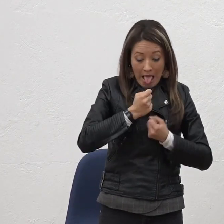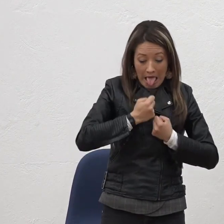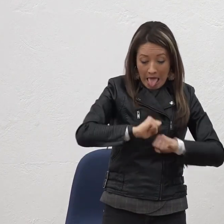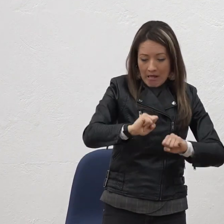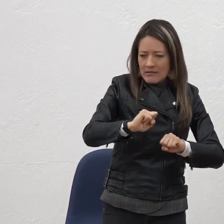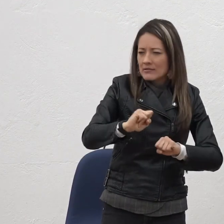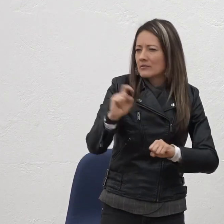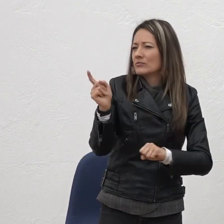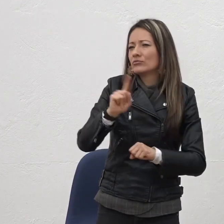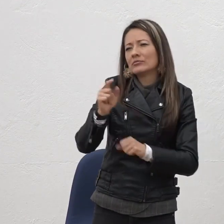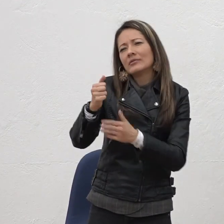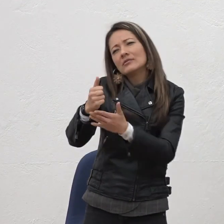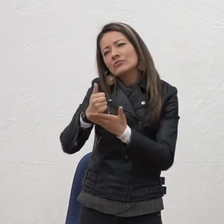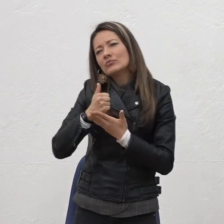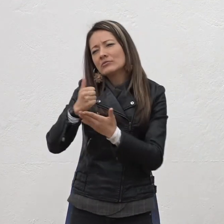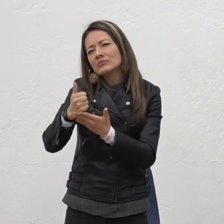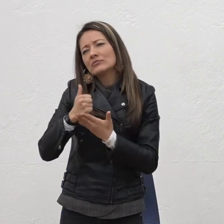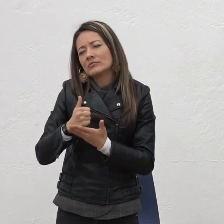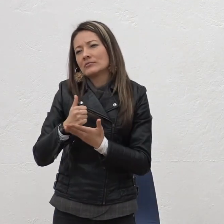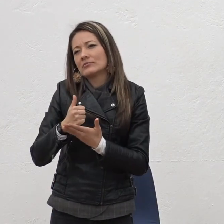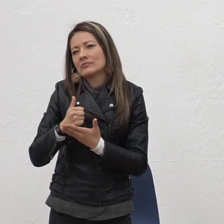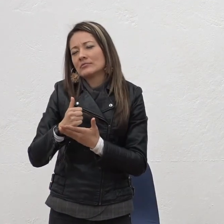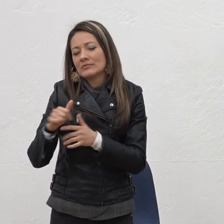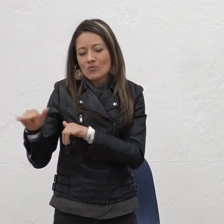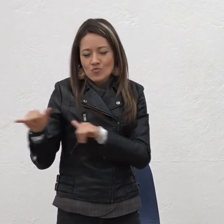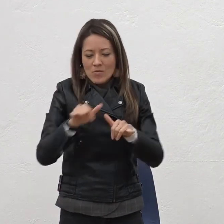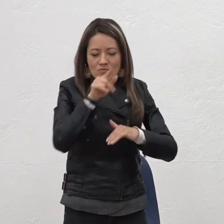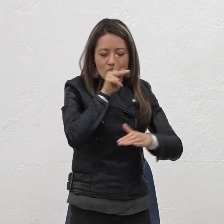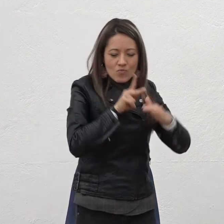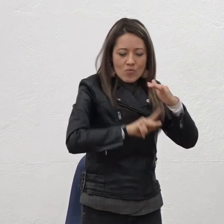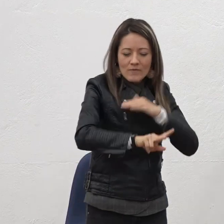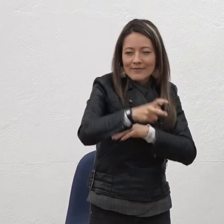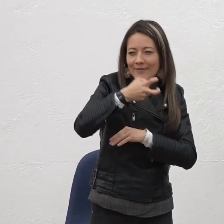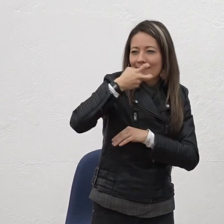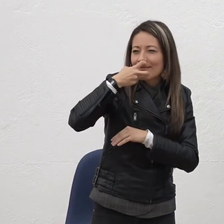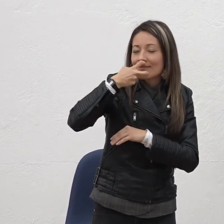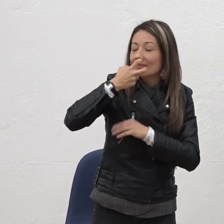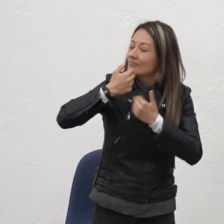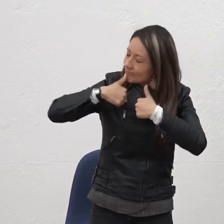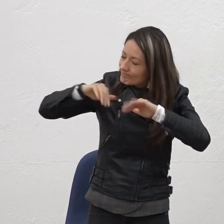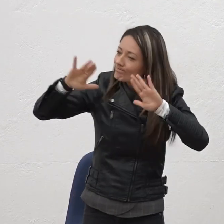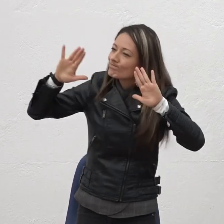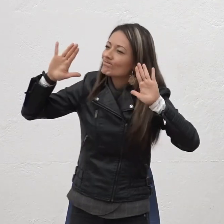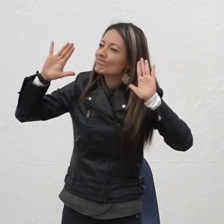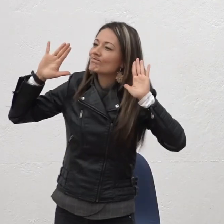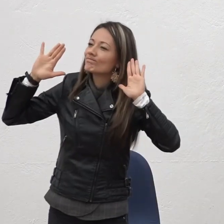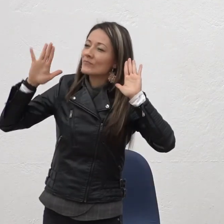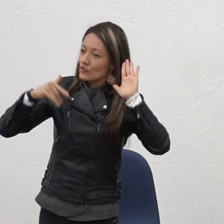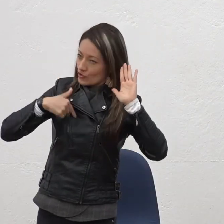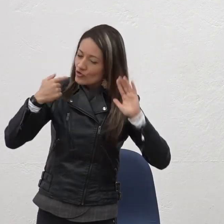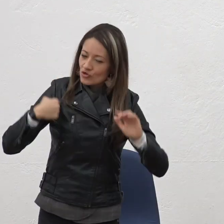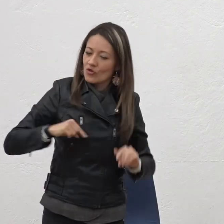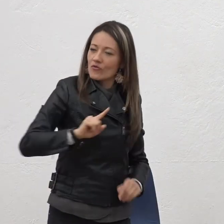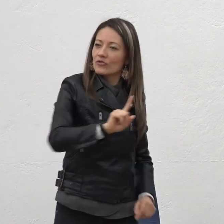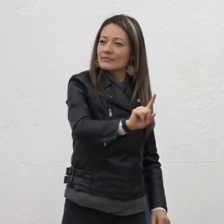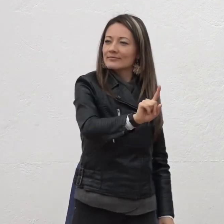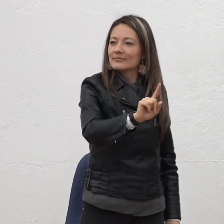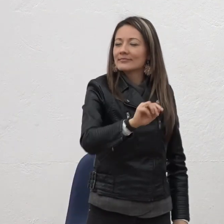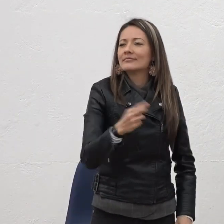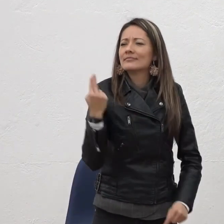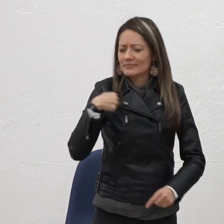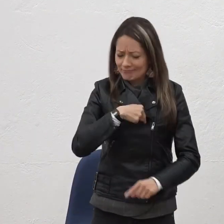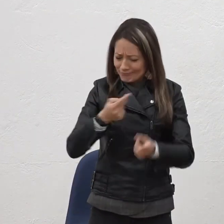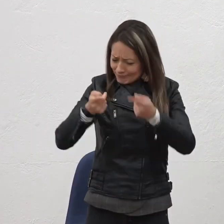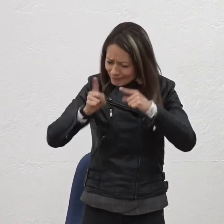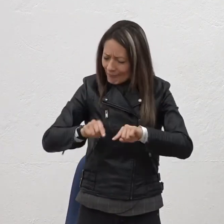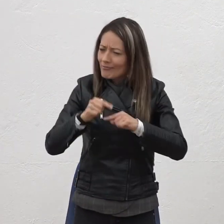fuerzas. Ayúdanos, Señor, como decía el profeta Isaías. Heme aquí, Señor, yo iré. Señor, que